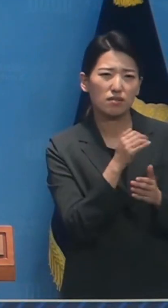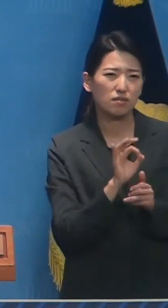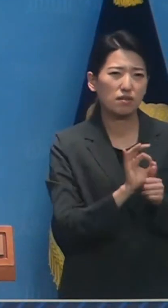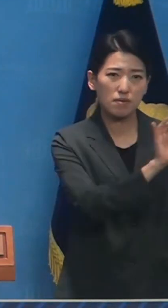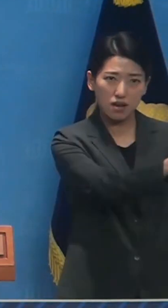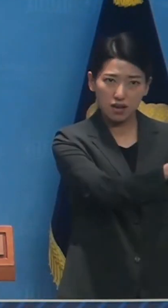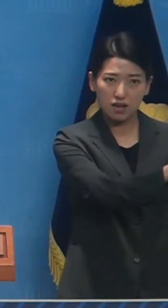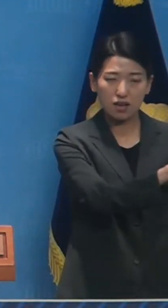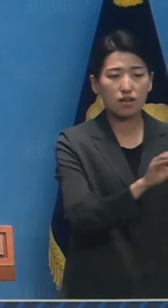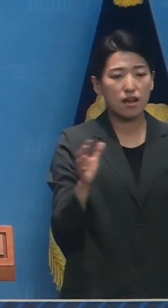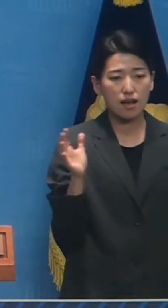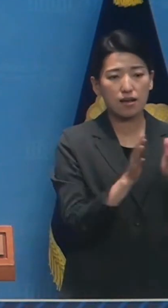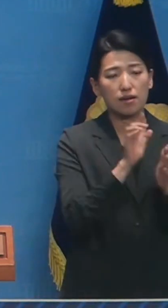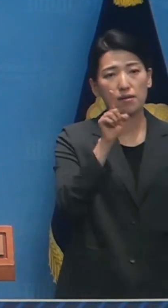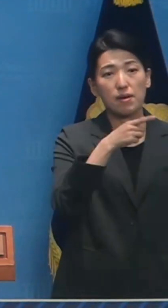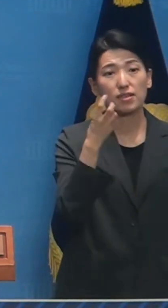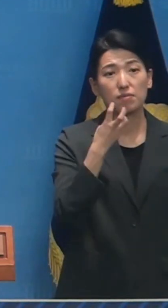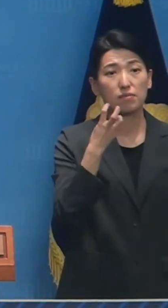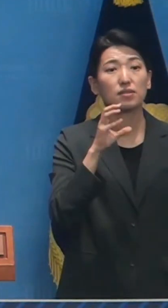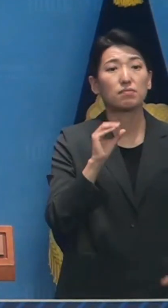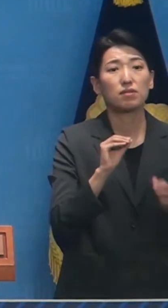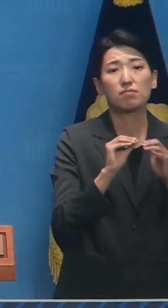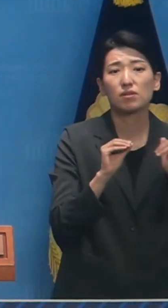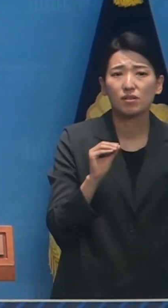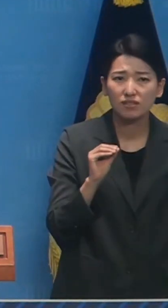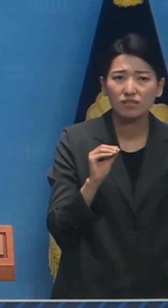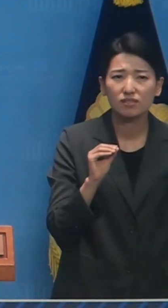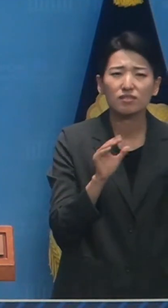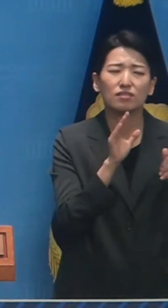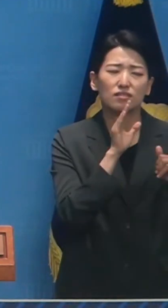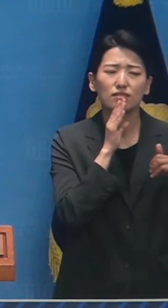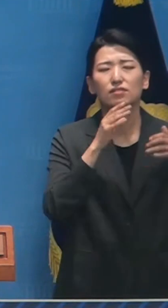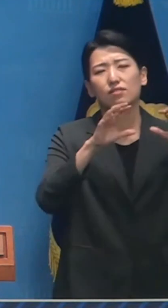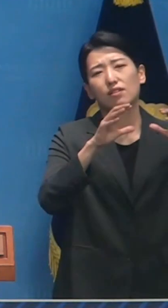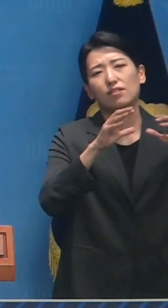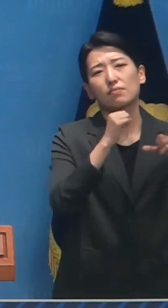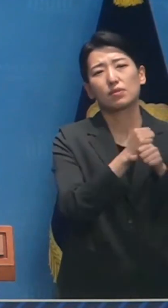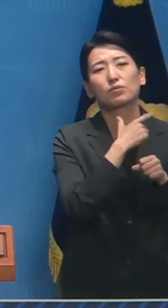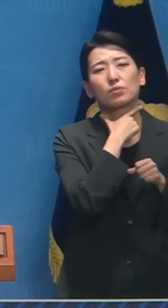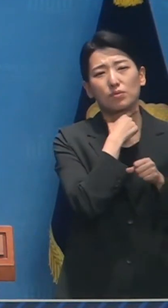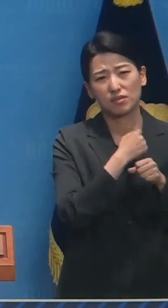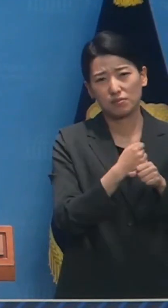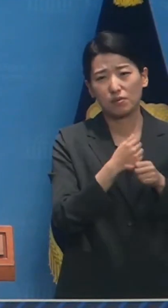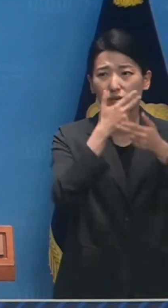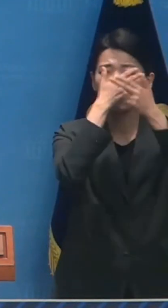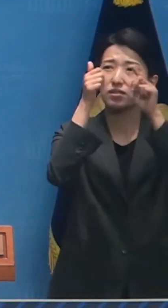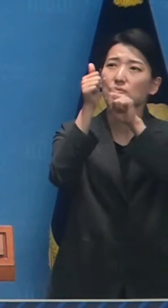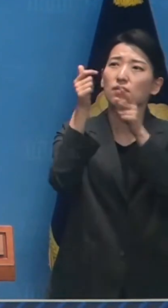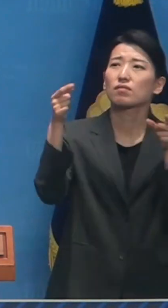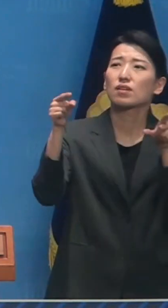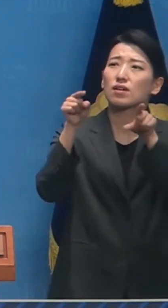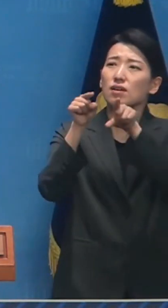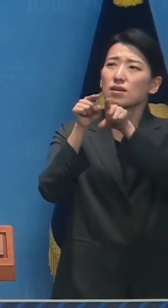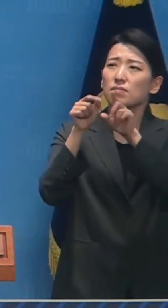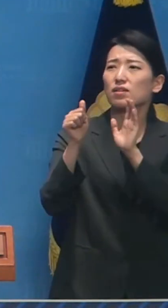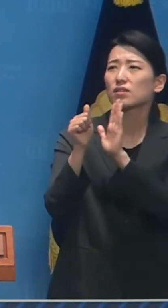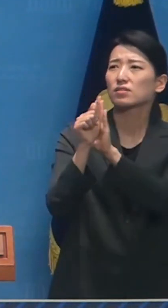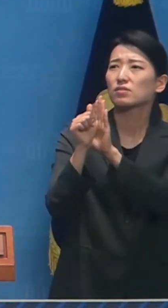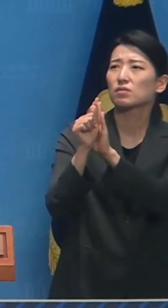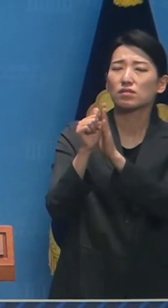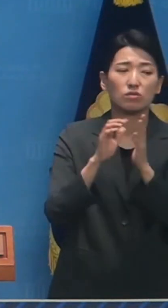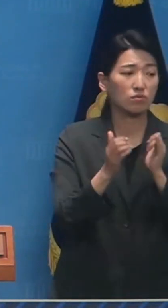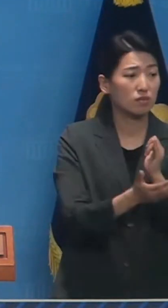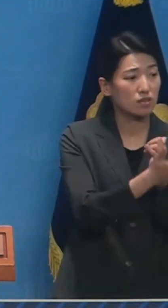130만은 진짜 대한민국을 만들기 위하여 이재명과 함께 하고자 하는